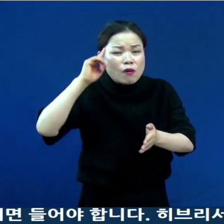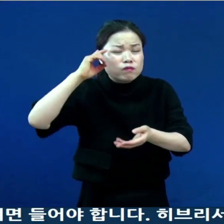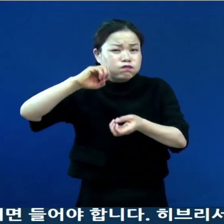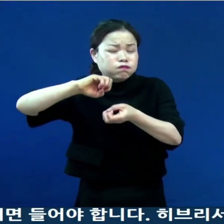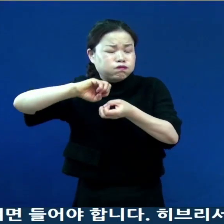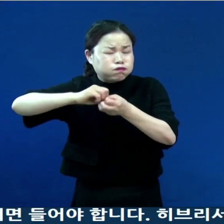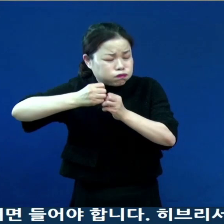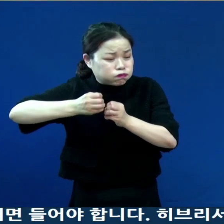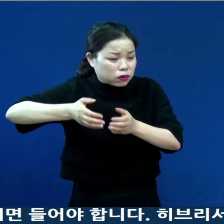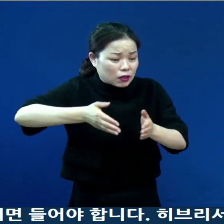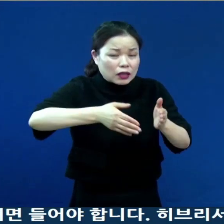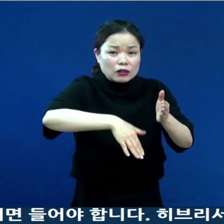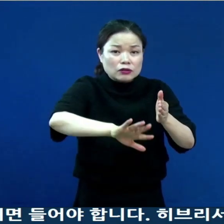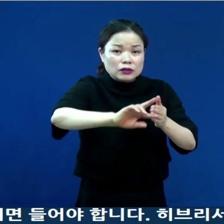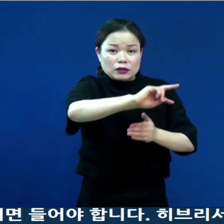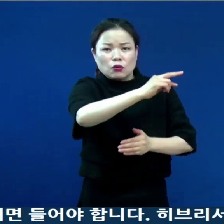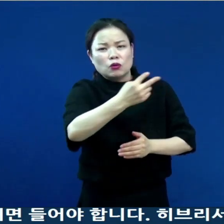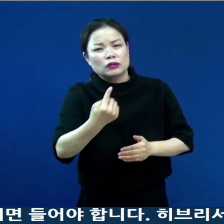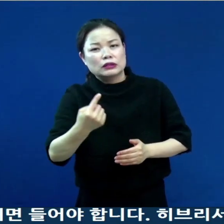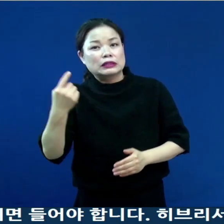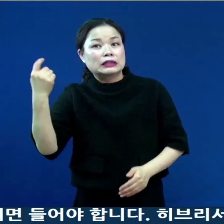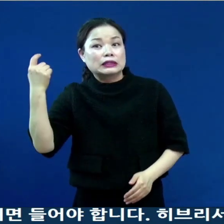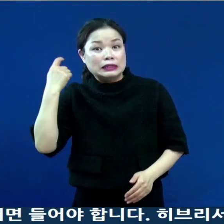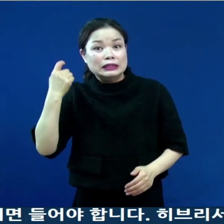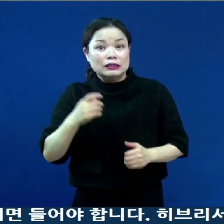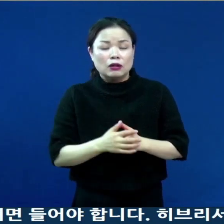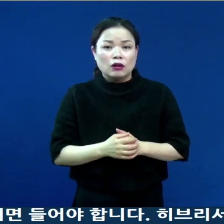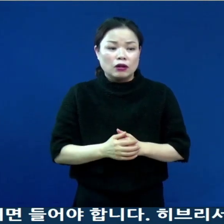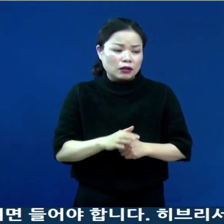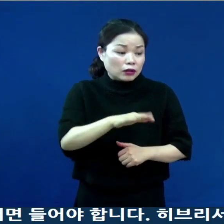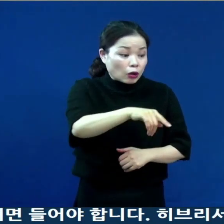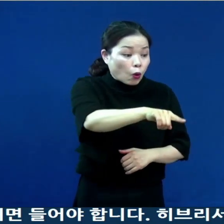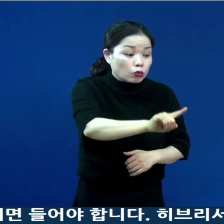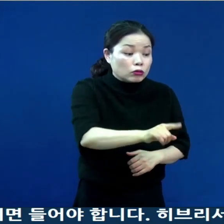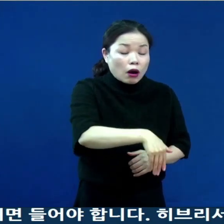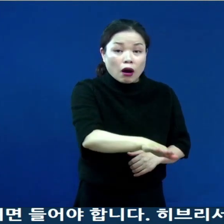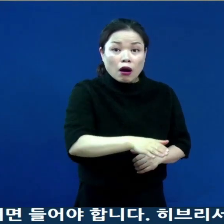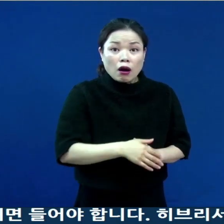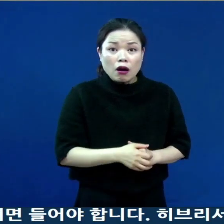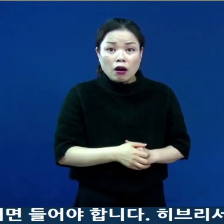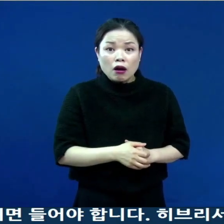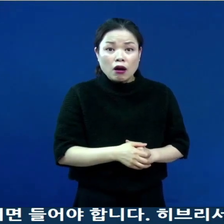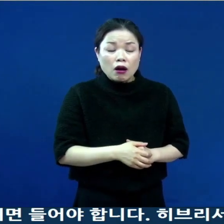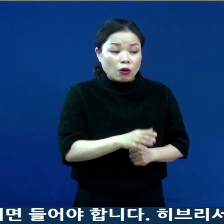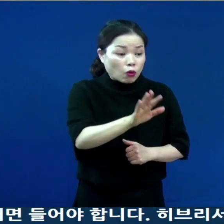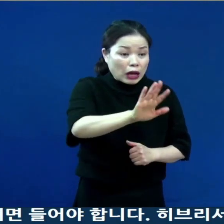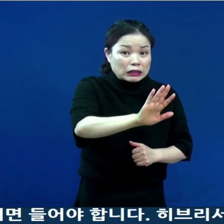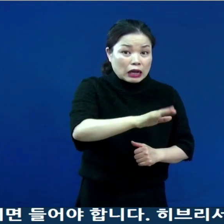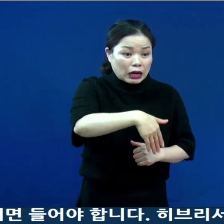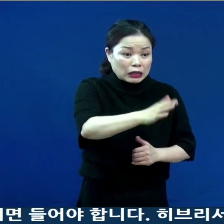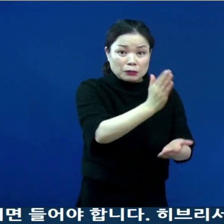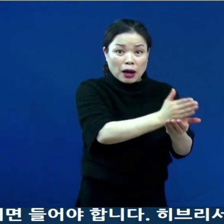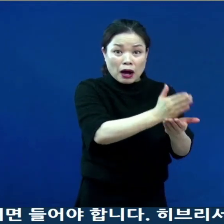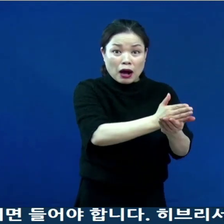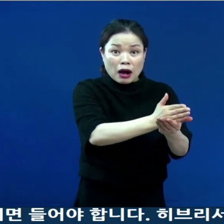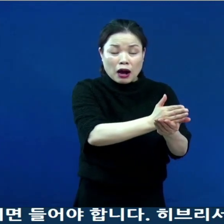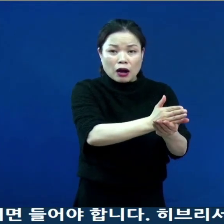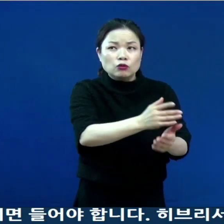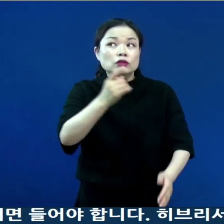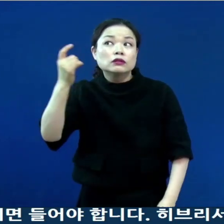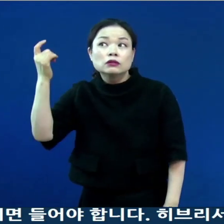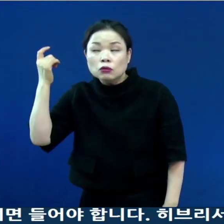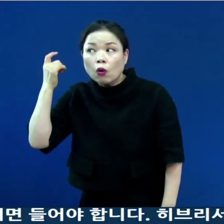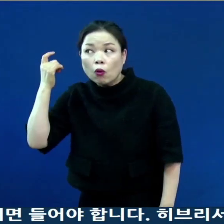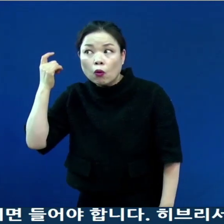엉뚱한 길을 가고 있는 우리를 돌이키는 것은 듣는 겁니다. 야, 너 어디가? 너 거기 아니야. 우리는